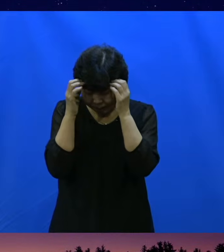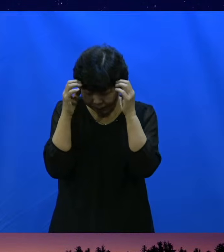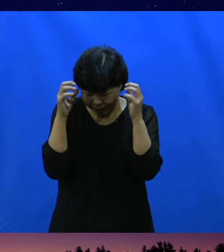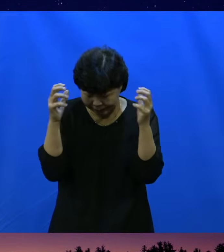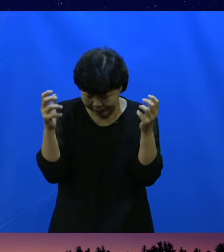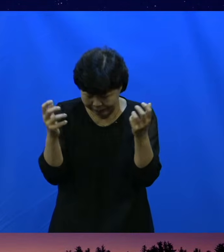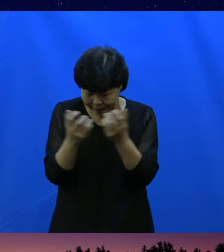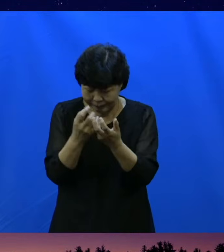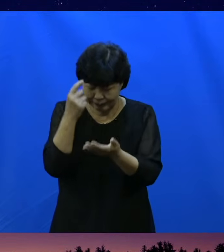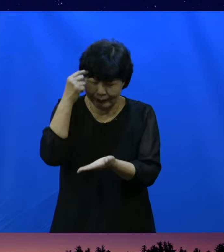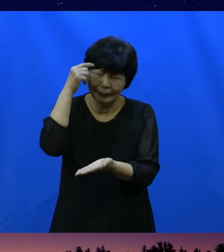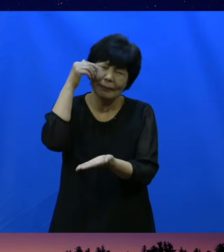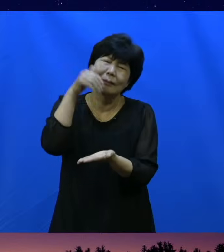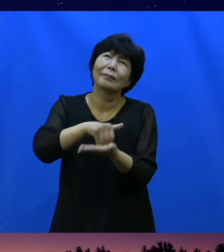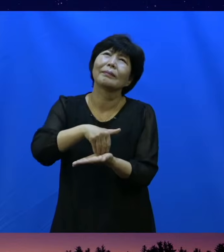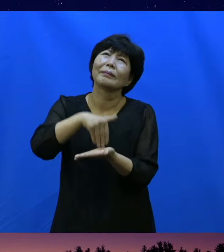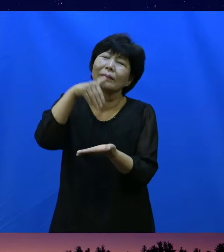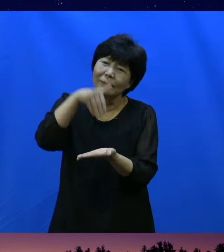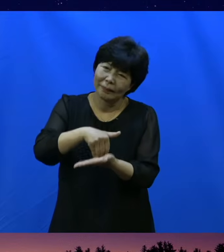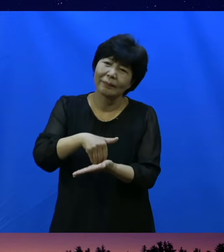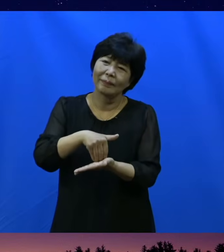후회가 얼마나 막심했겠어요.